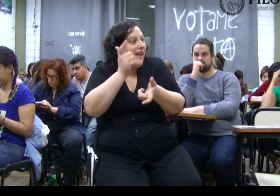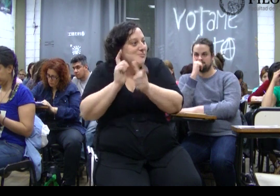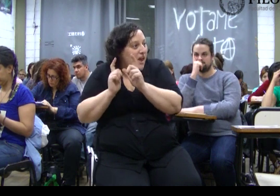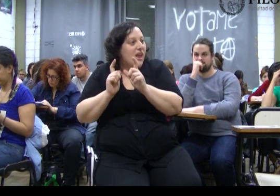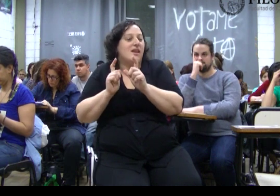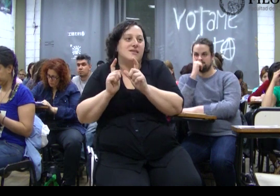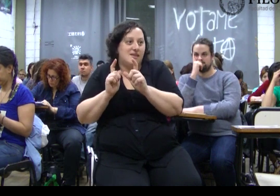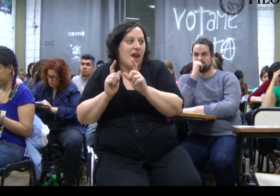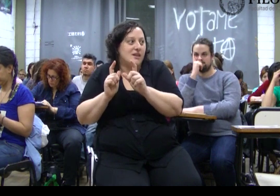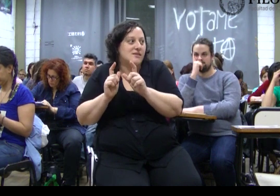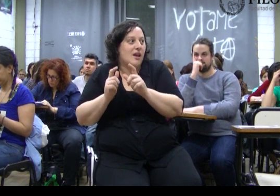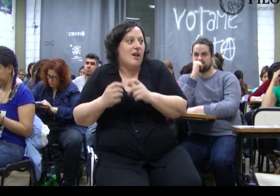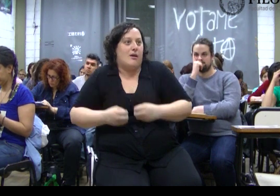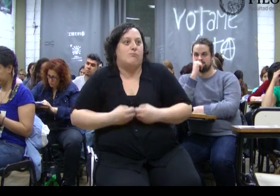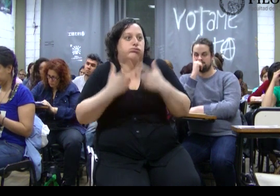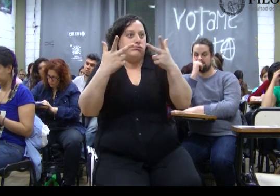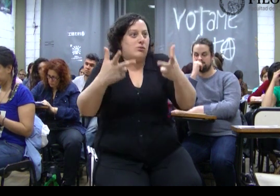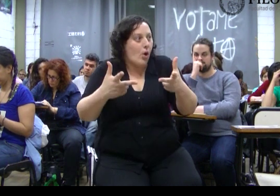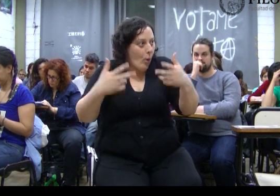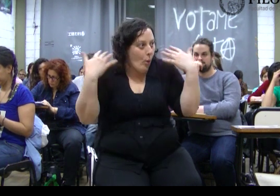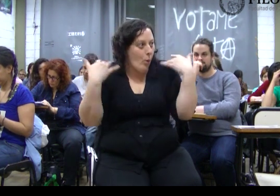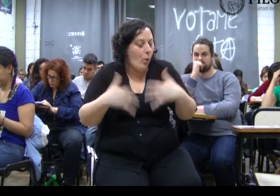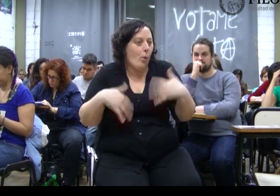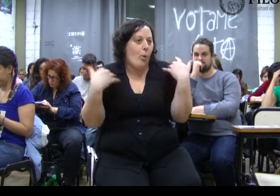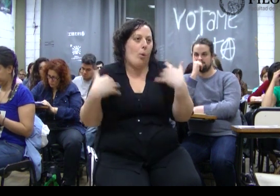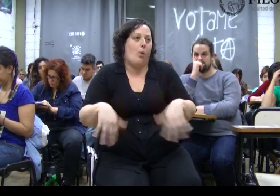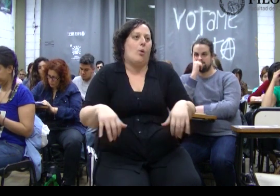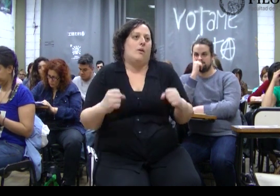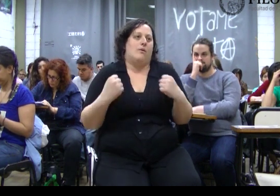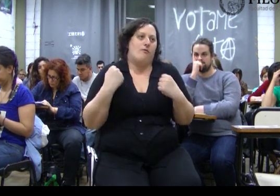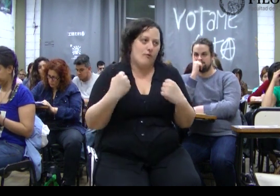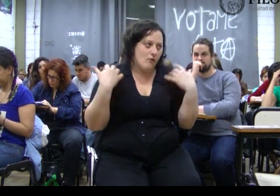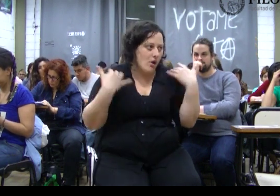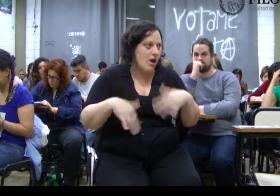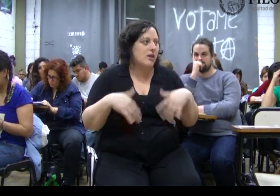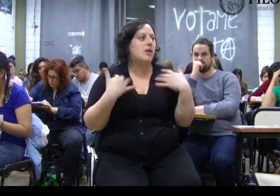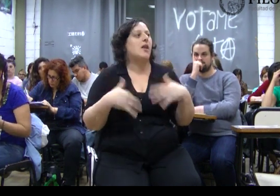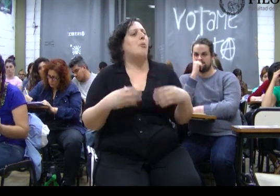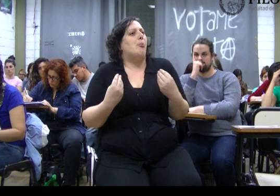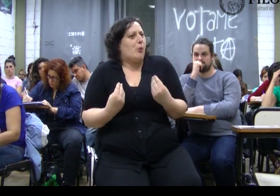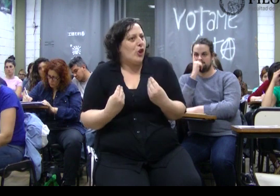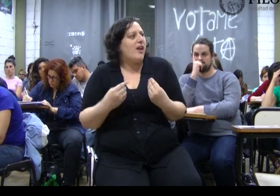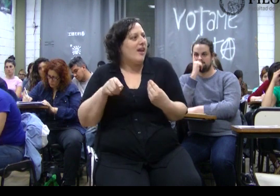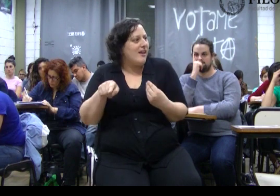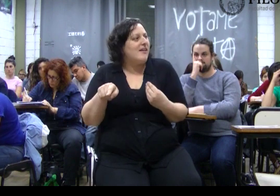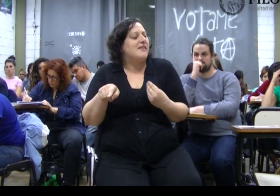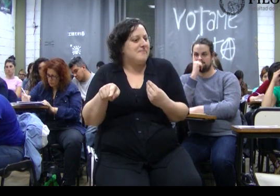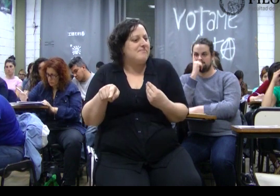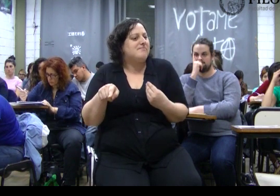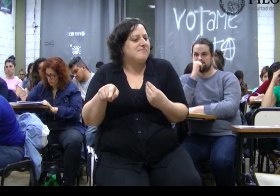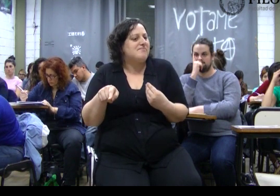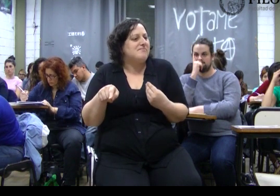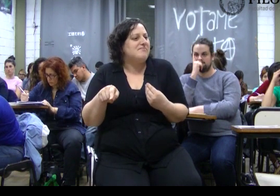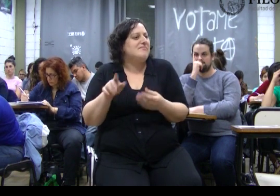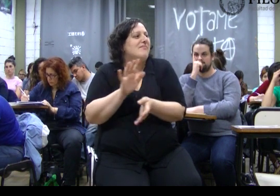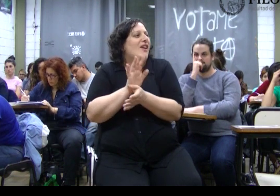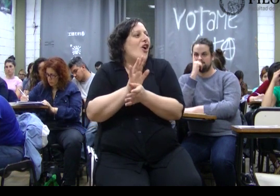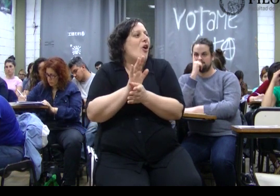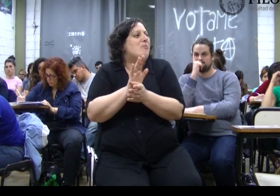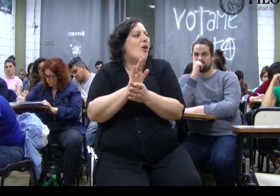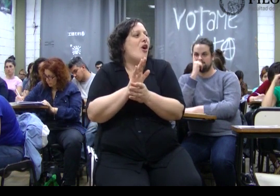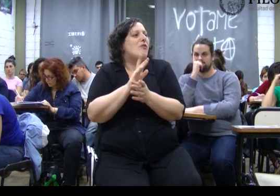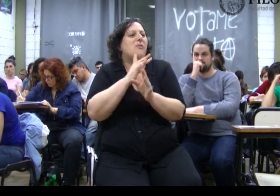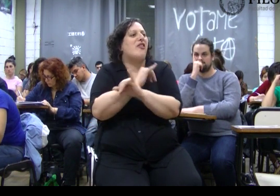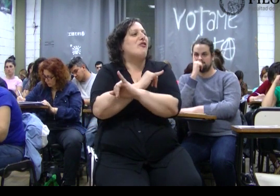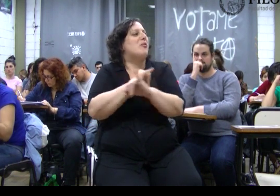muy fuertes. ¿Por qué? Porque, bueno, se trata de transversalizar todo